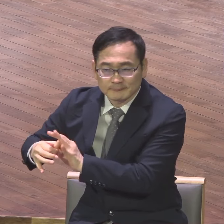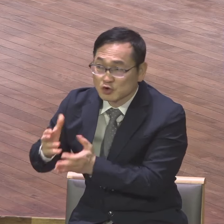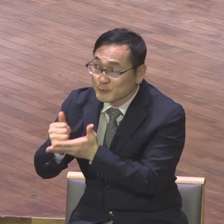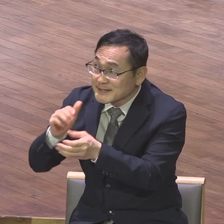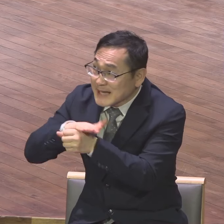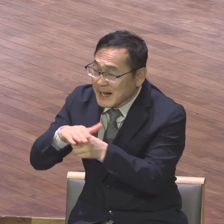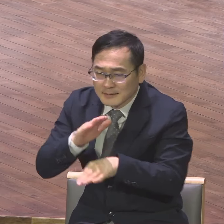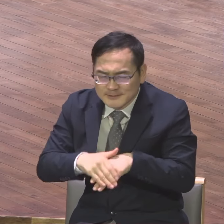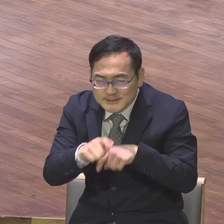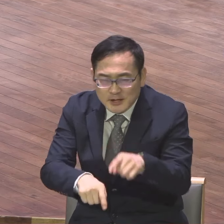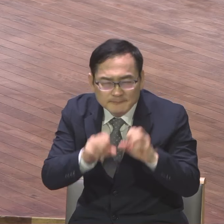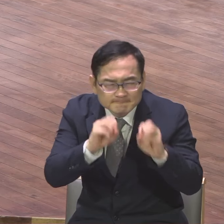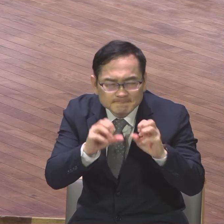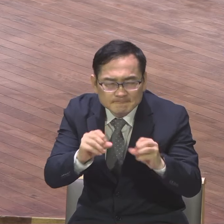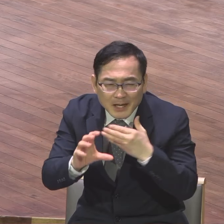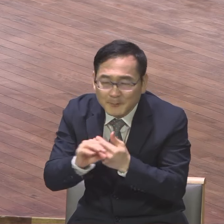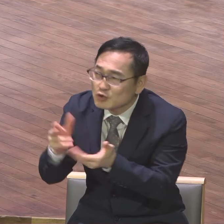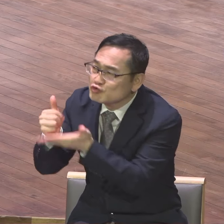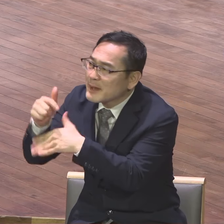깨닫게 된다는 거죠.